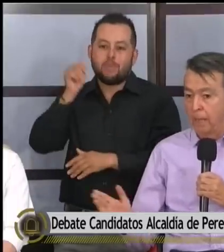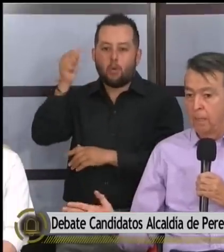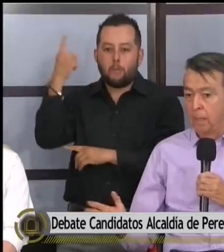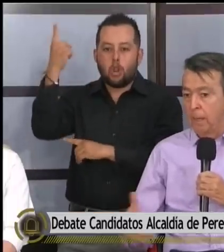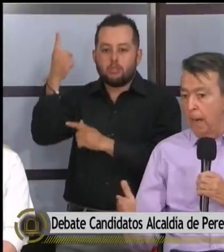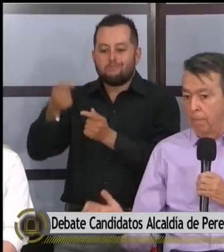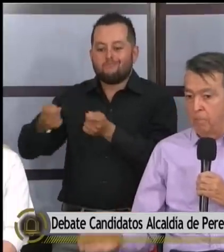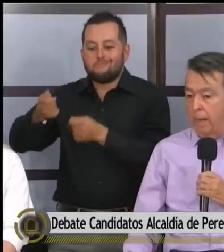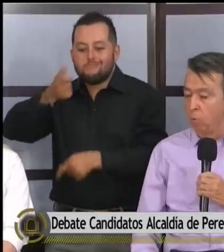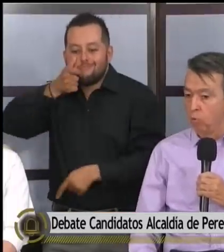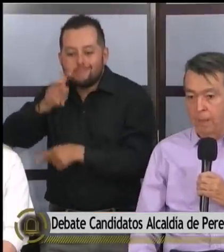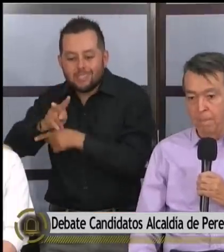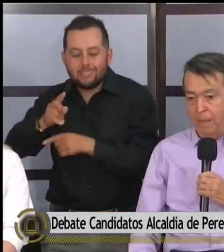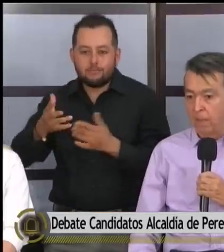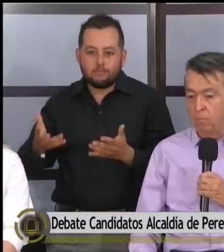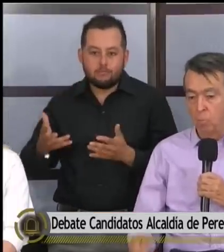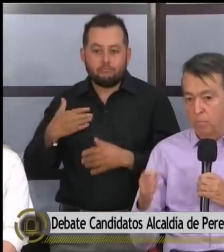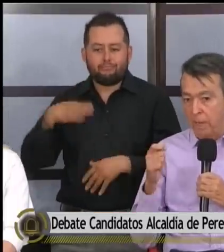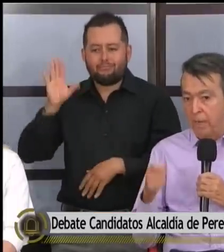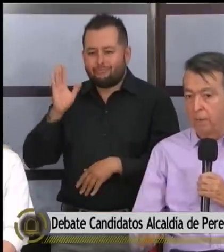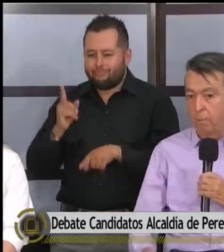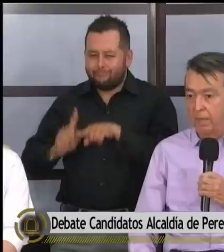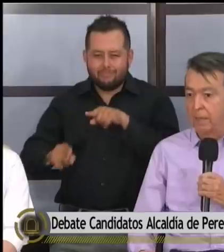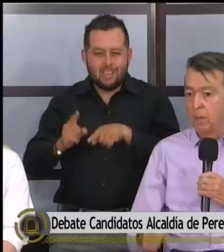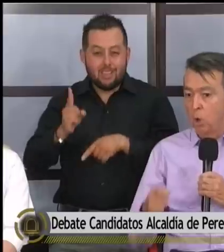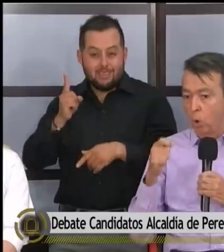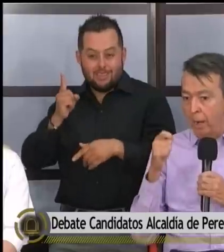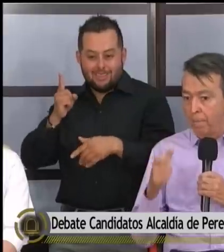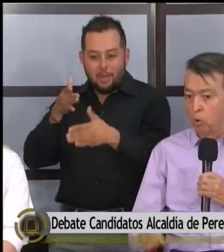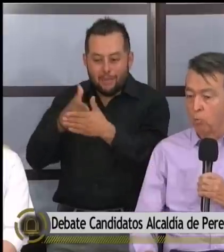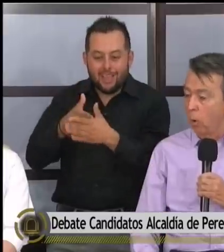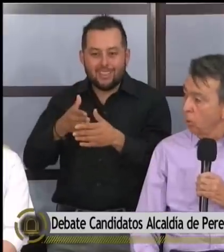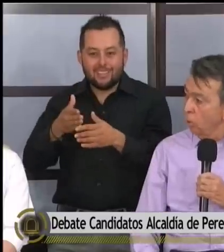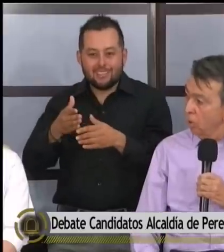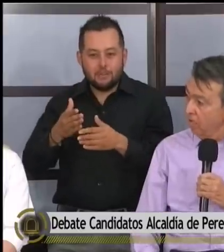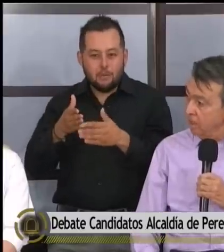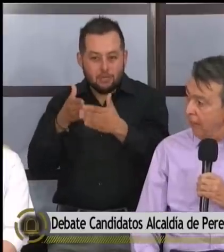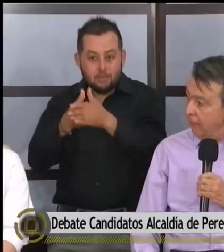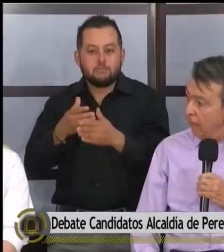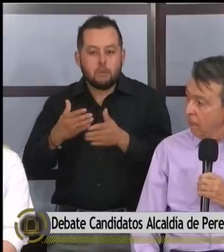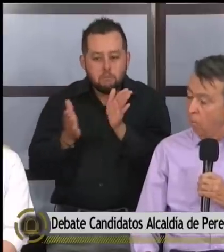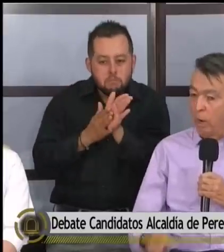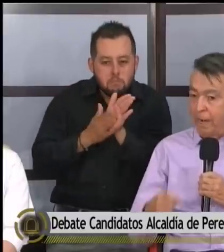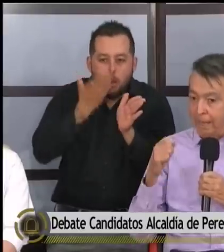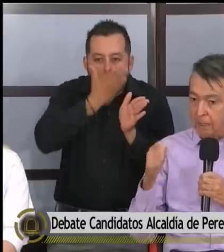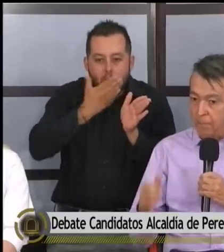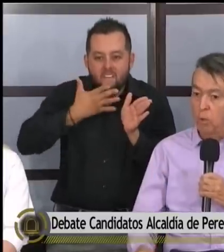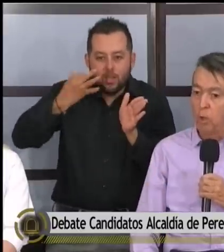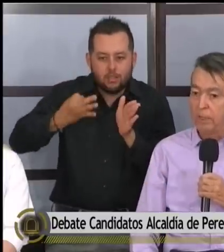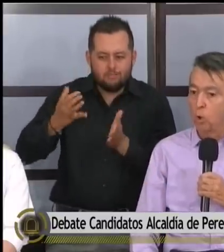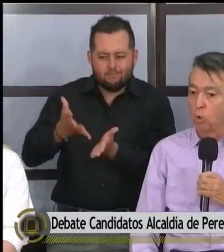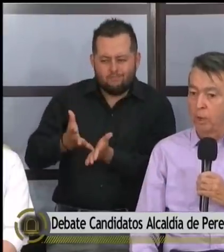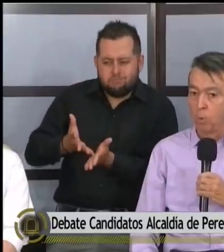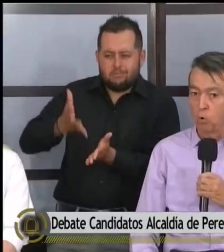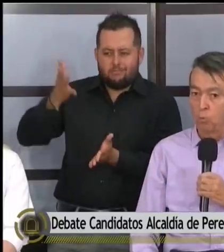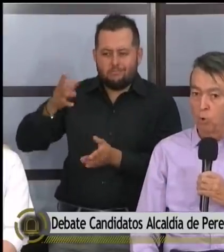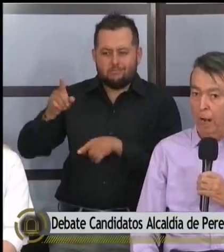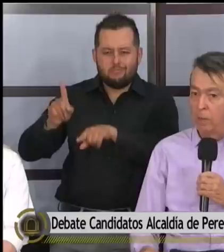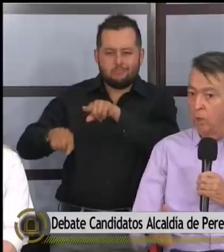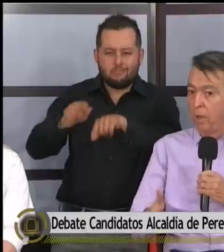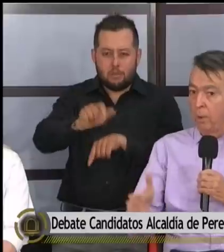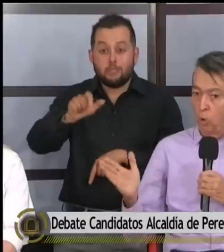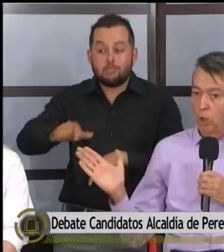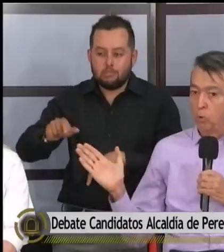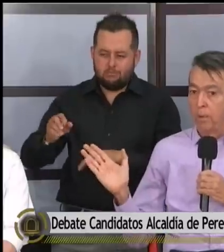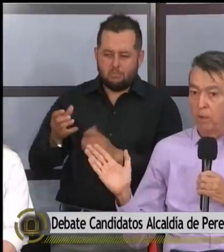política. Tenemos demandas muy bien interpuestas con elementos probatorios en la Fiscalía por enriquecimiento ilícito contra muchos